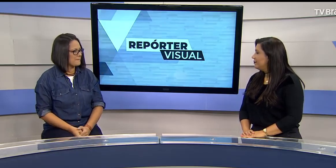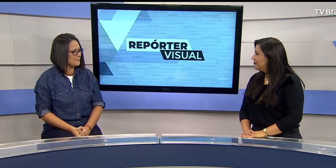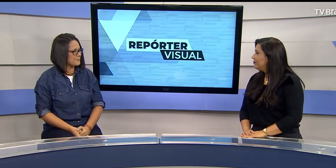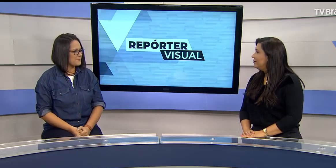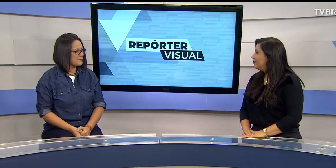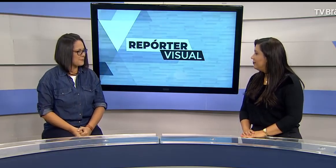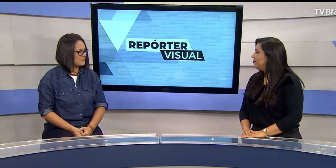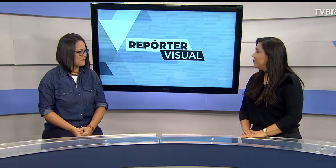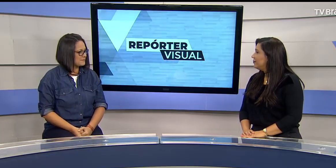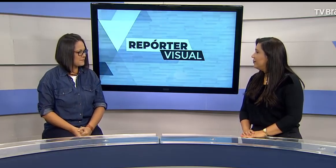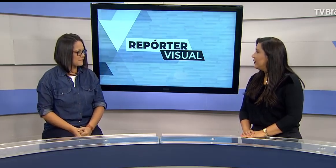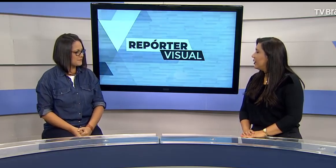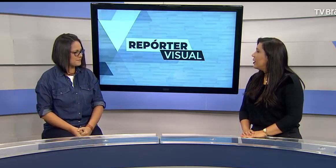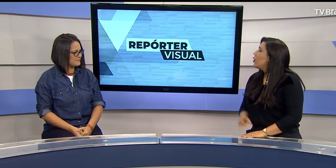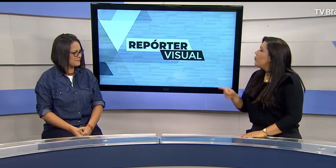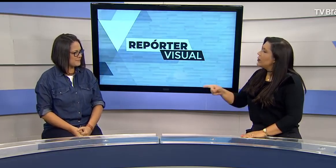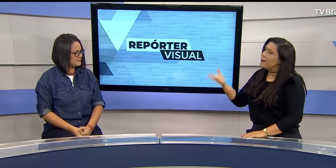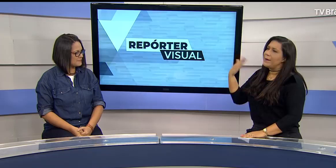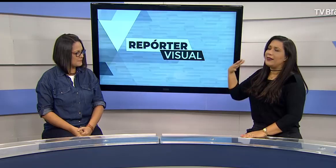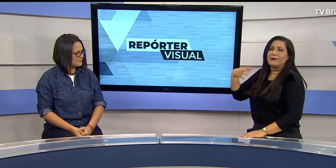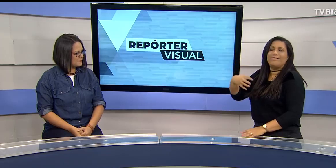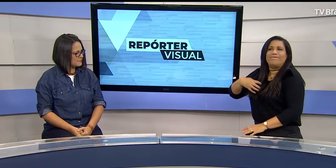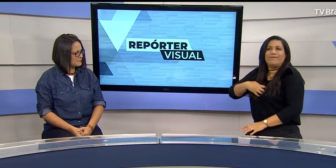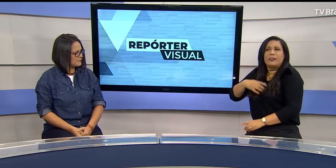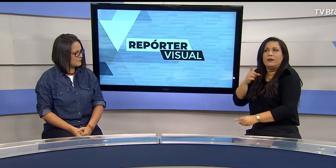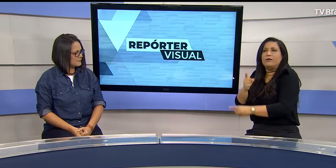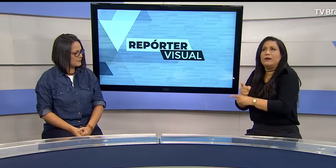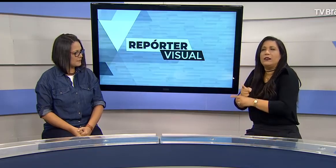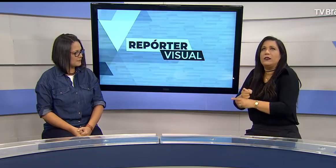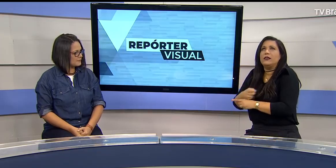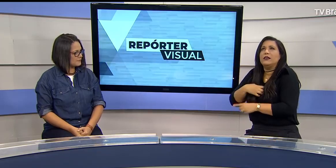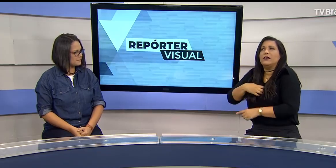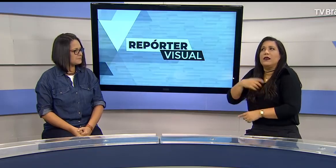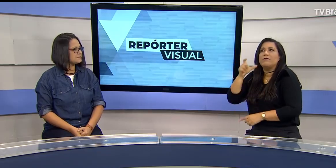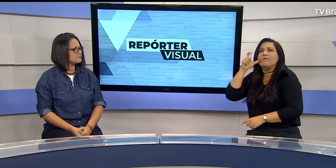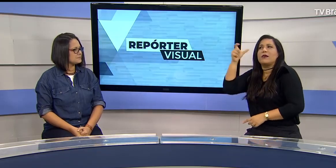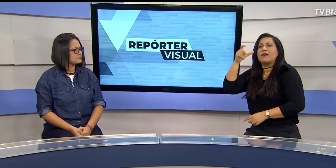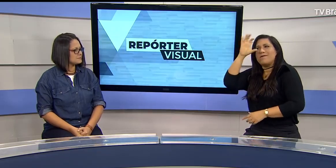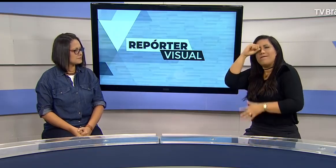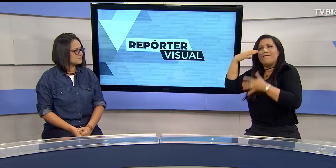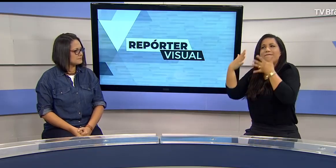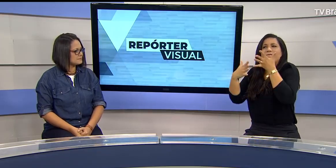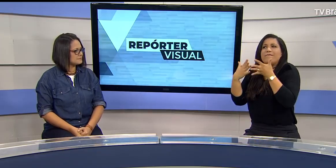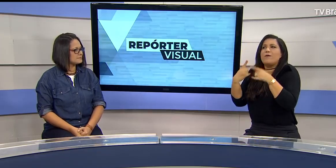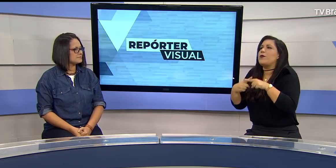comunidade surda. Em que momento da sua vida surgiu o interesse em aprender Libras?